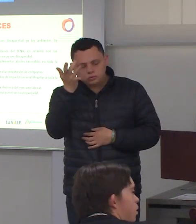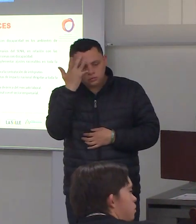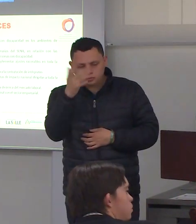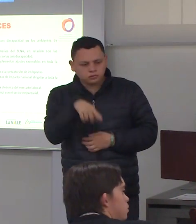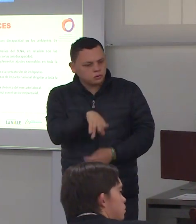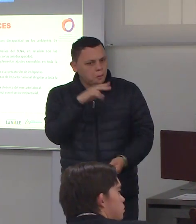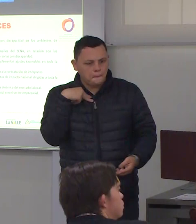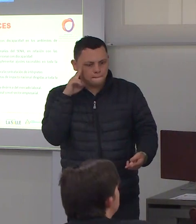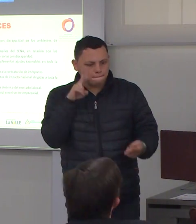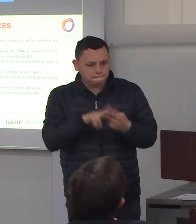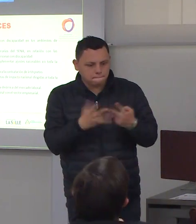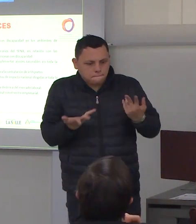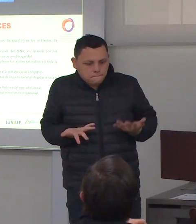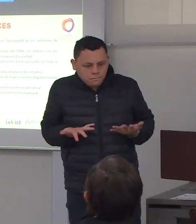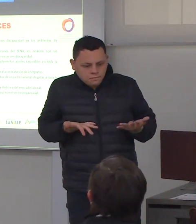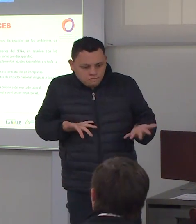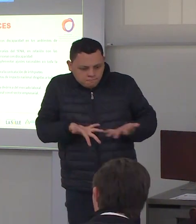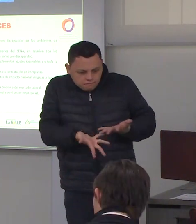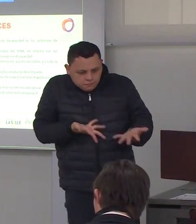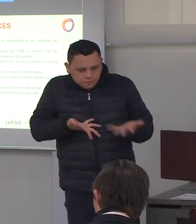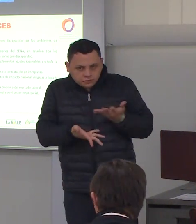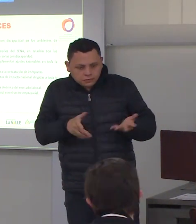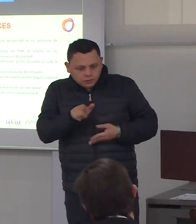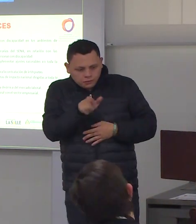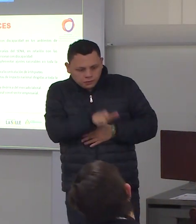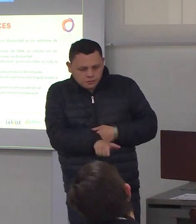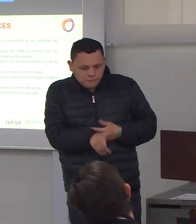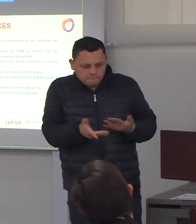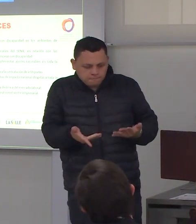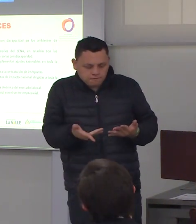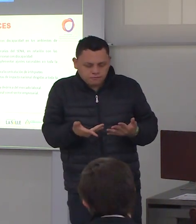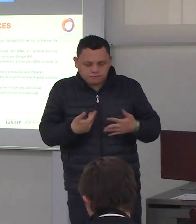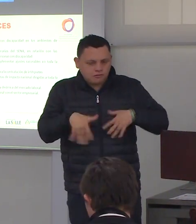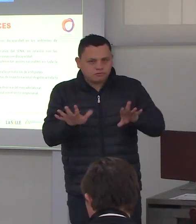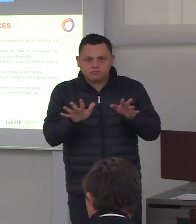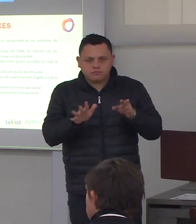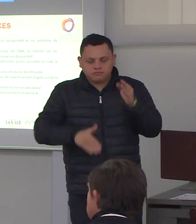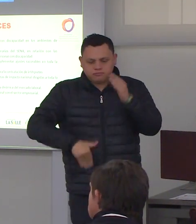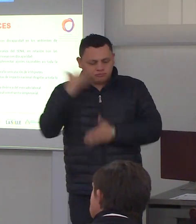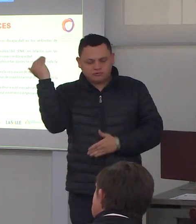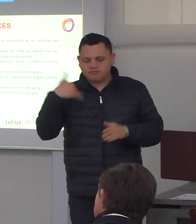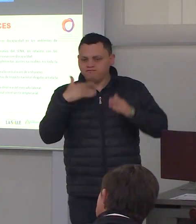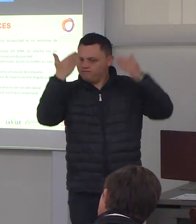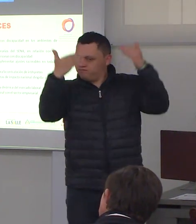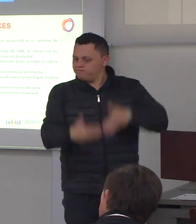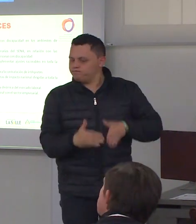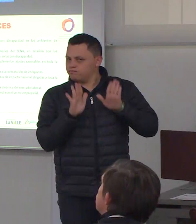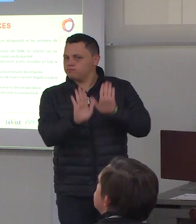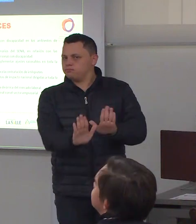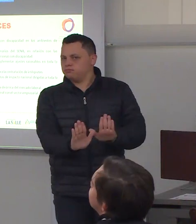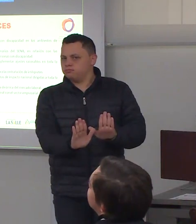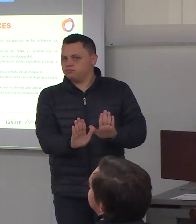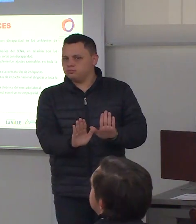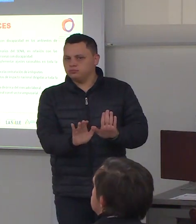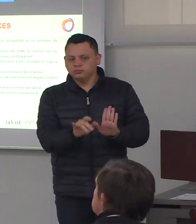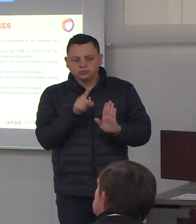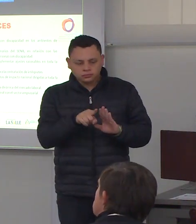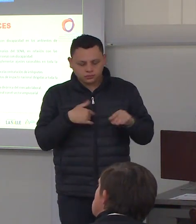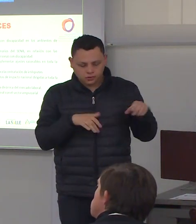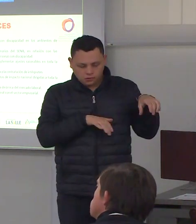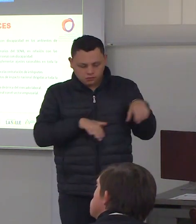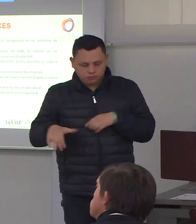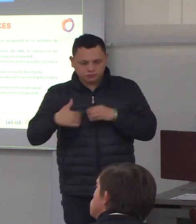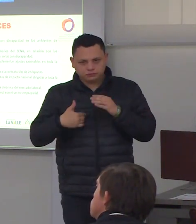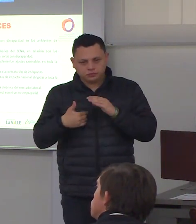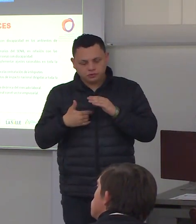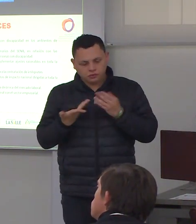cómo interactuar con las personas, de entrada se generaba una barrera actitudinal, pero